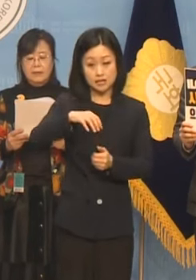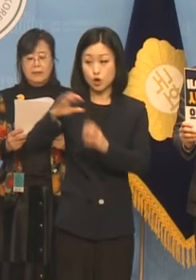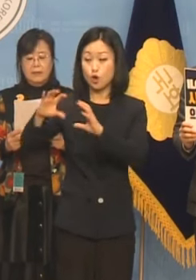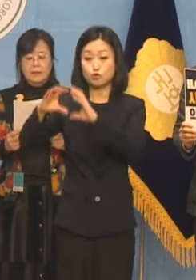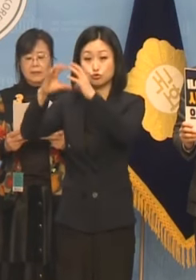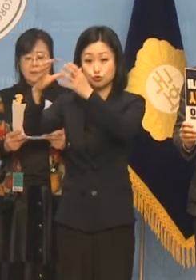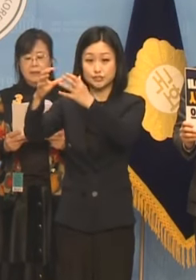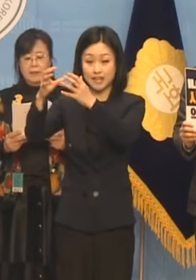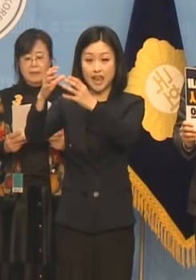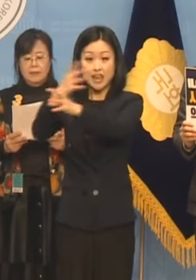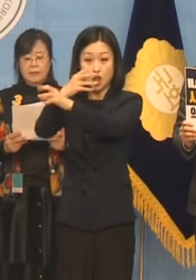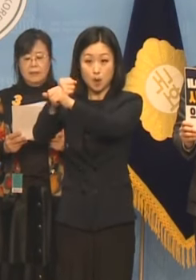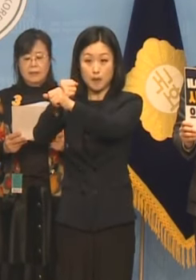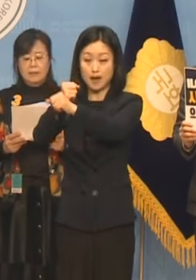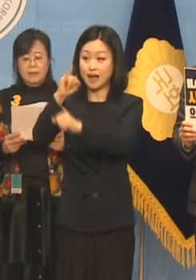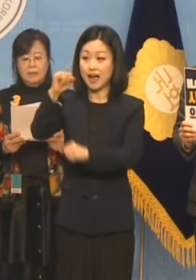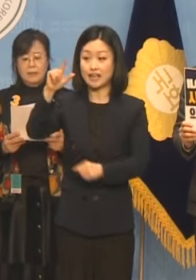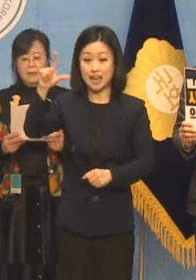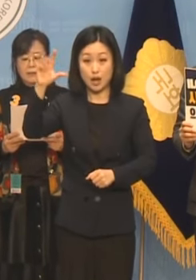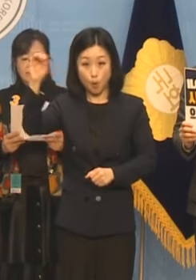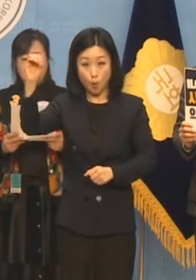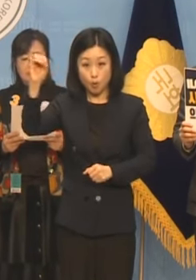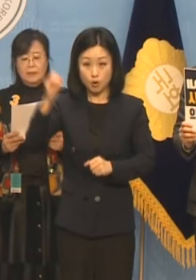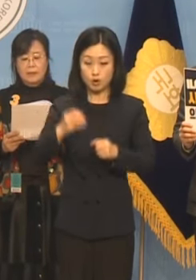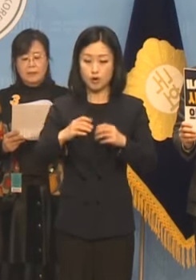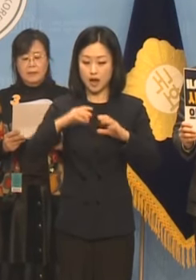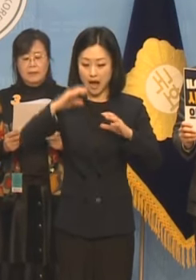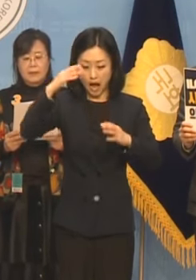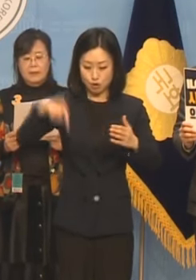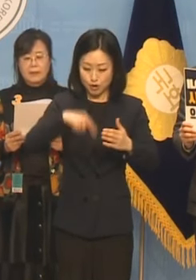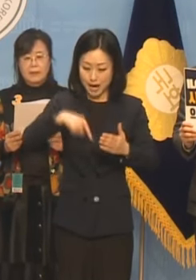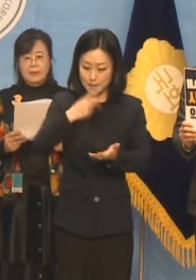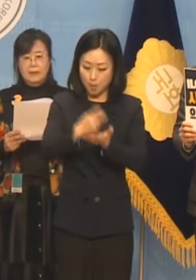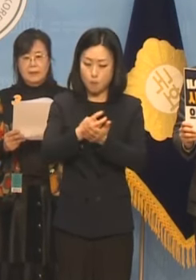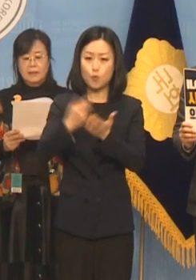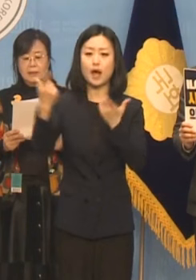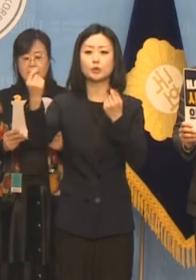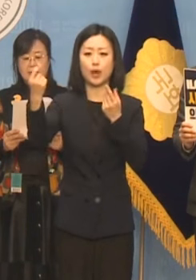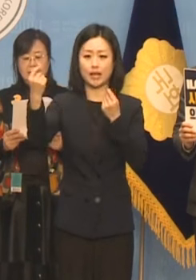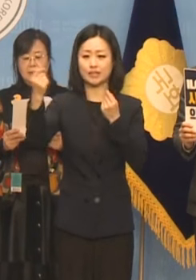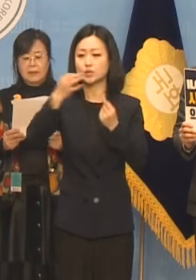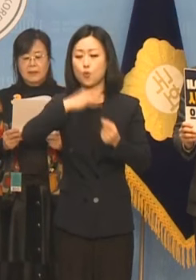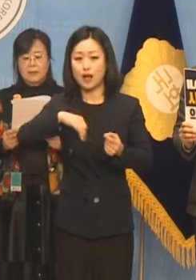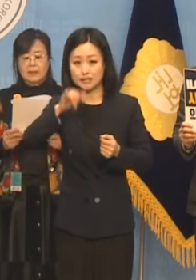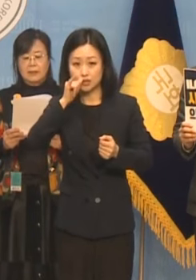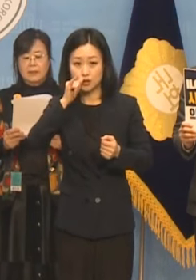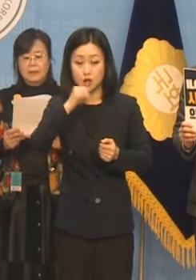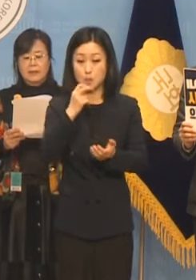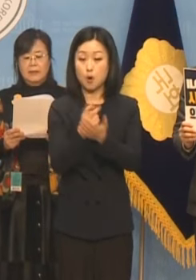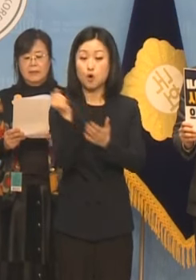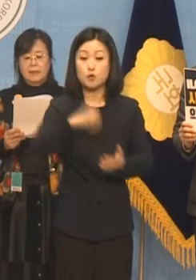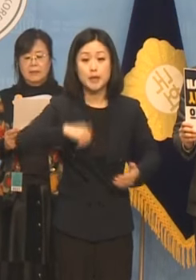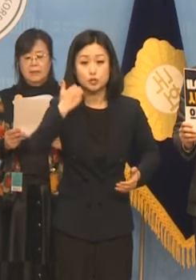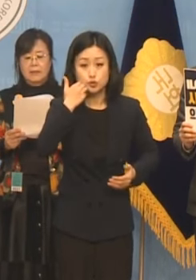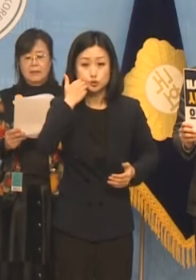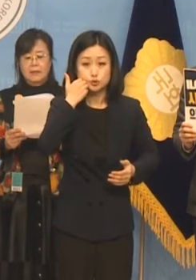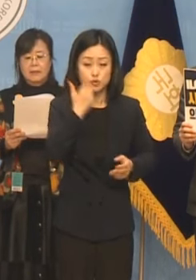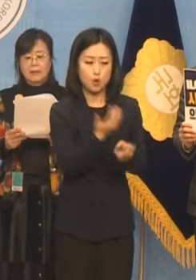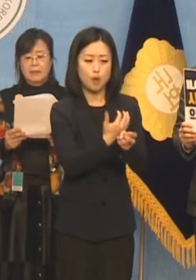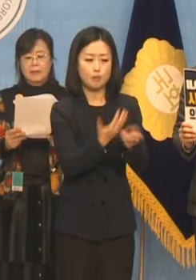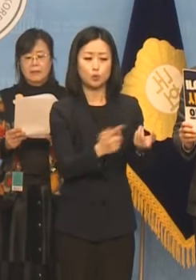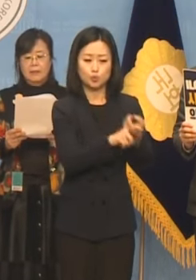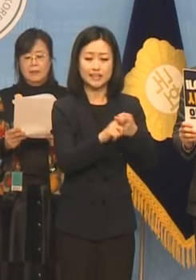국제협약은 국내법과 동일한 효력을 가집니다. 따라서 법과 원칙을 위배한 당사자는 화물 노동자들이